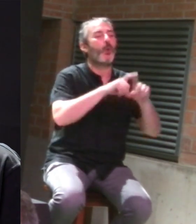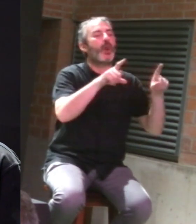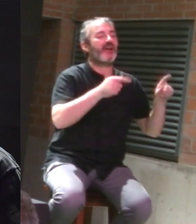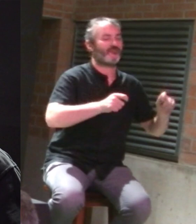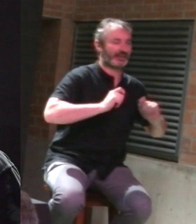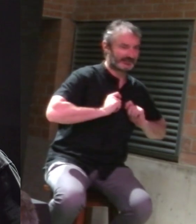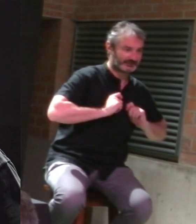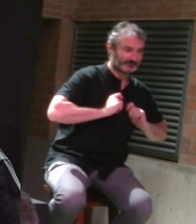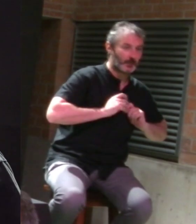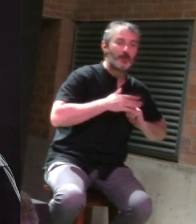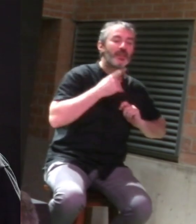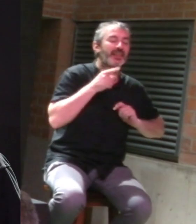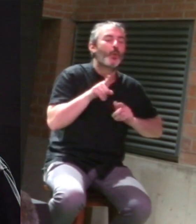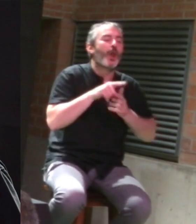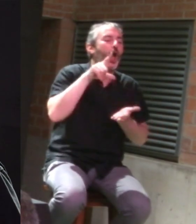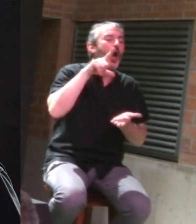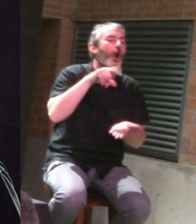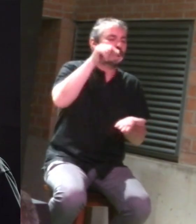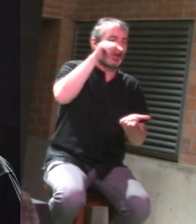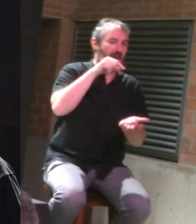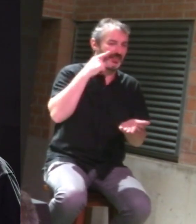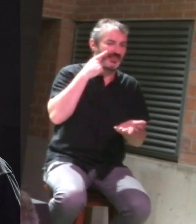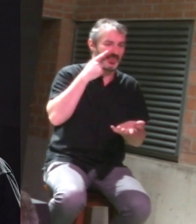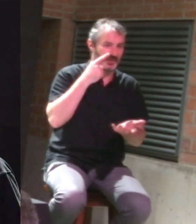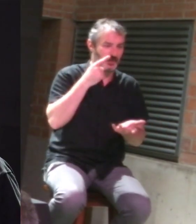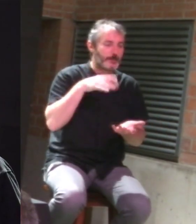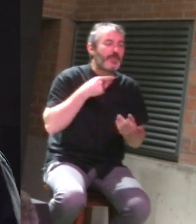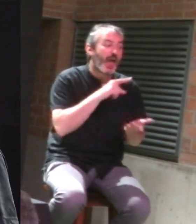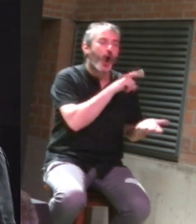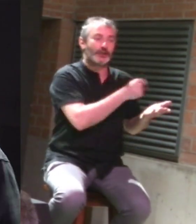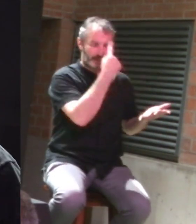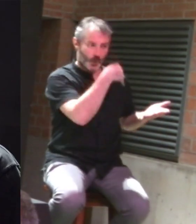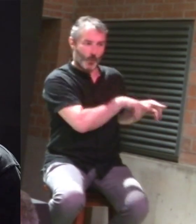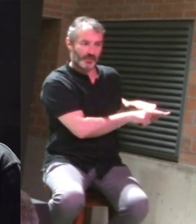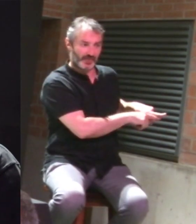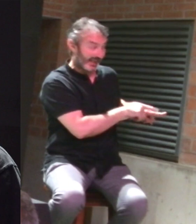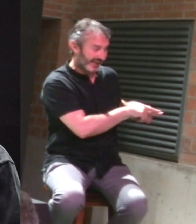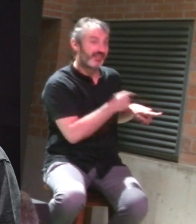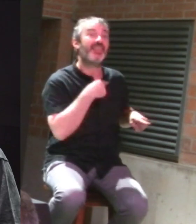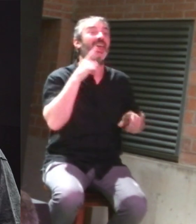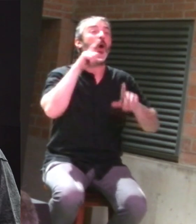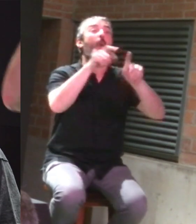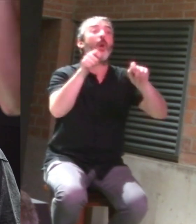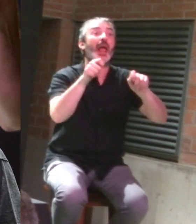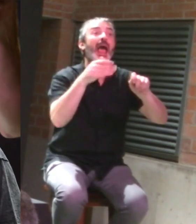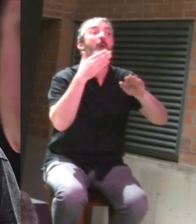la genealogía del Sindicato del Arte Textil de la Constancia. Es claramente un